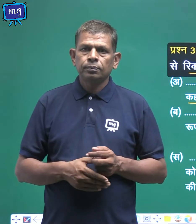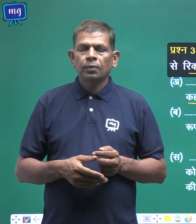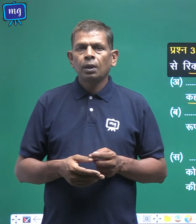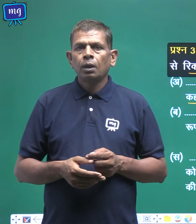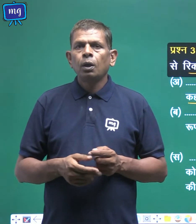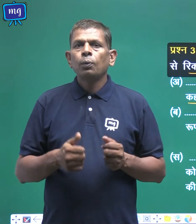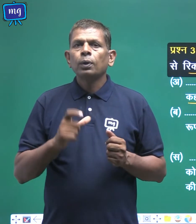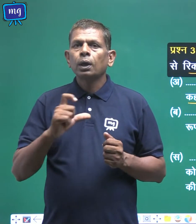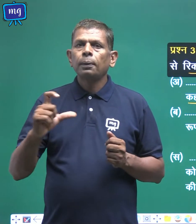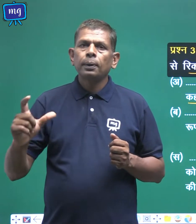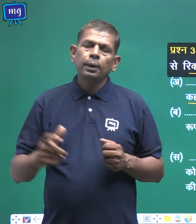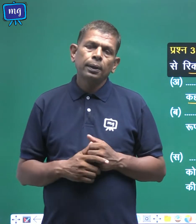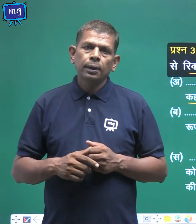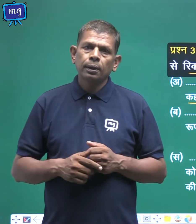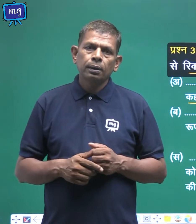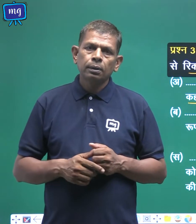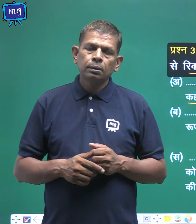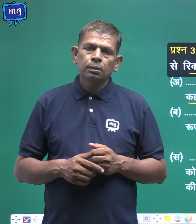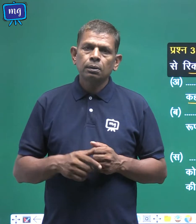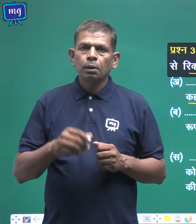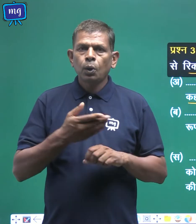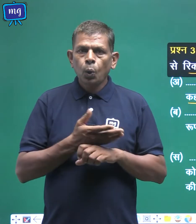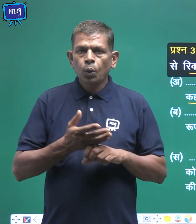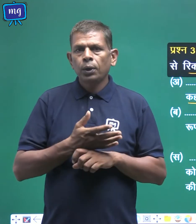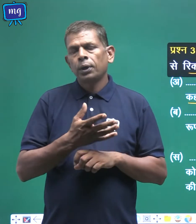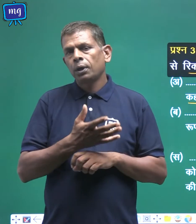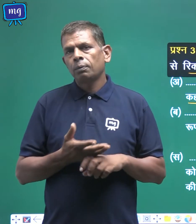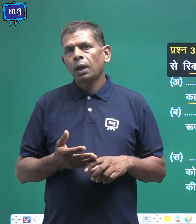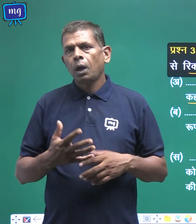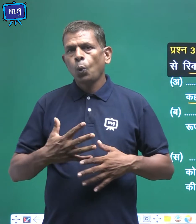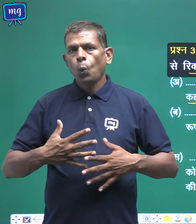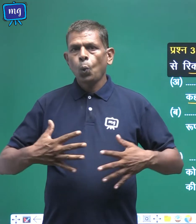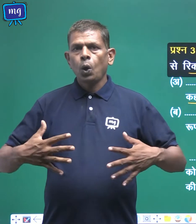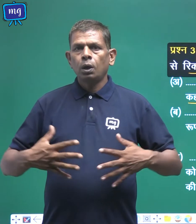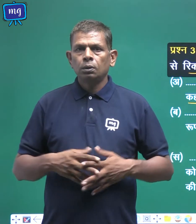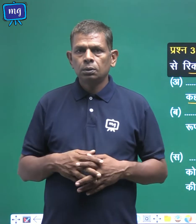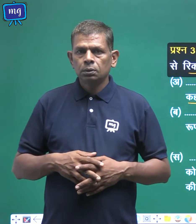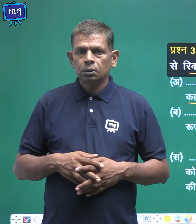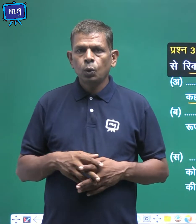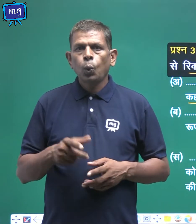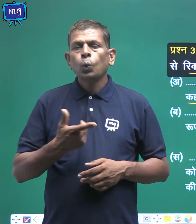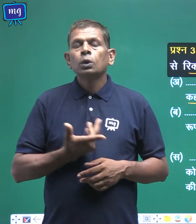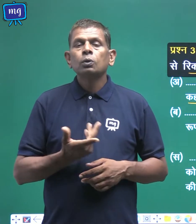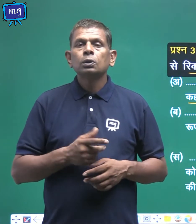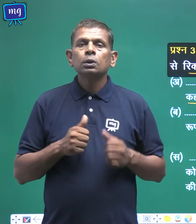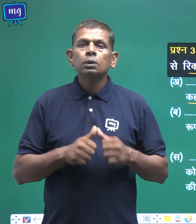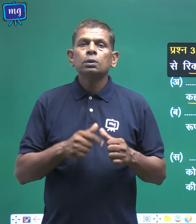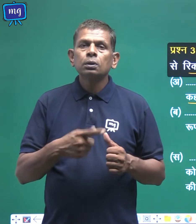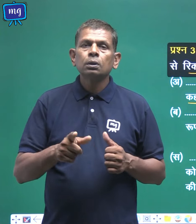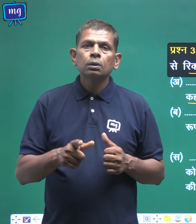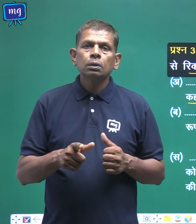विकल्प हैं प्रोटीन, वसा। कौन सा सही उत्तर है बच्चों?